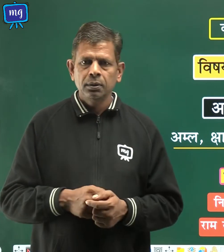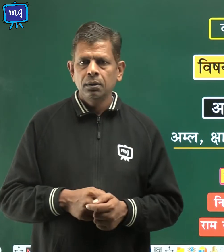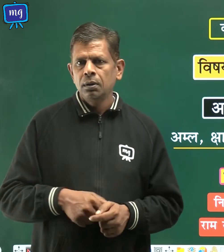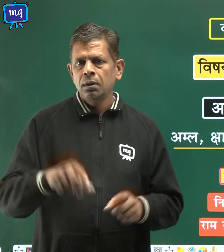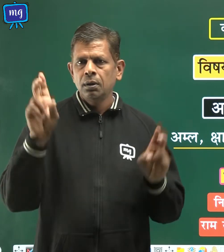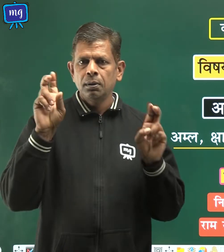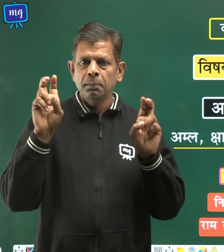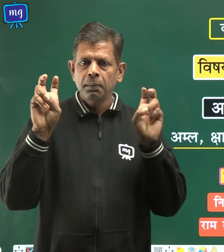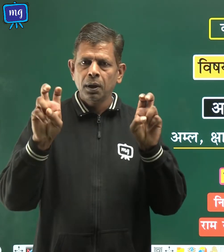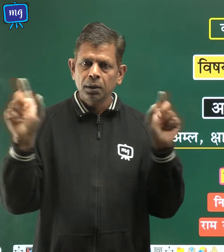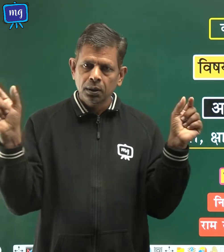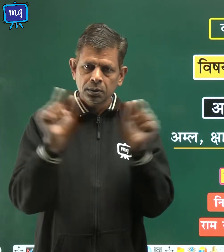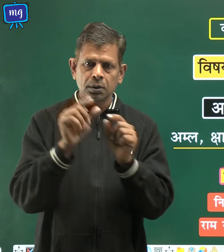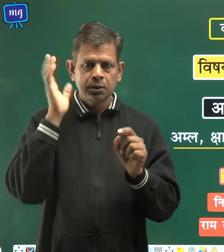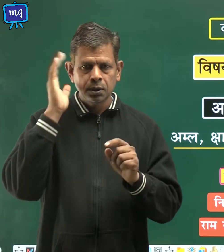पाठ का सारांश जाना